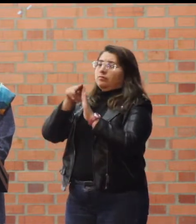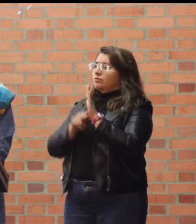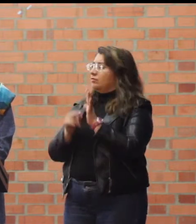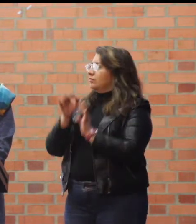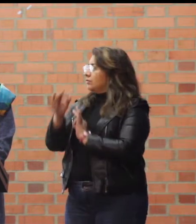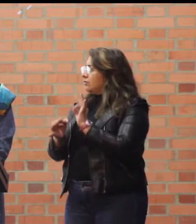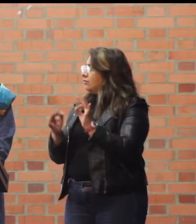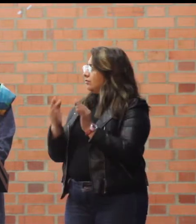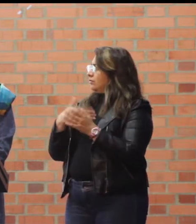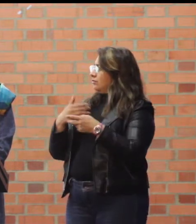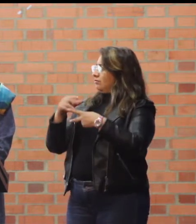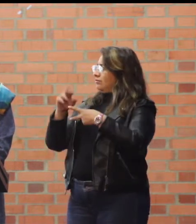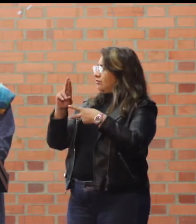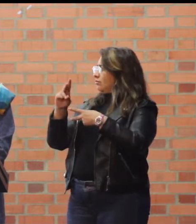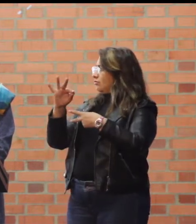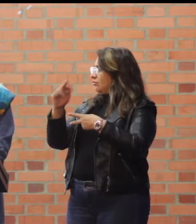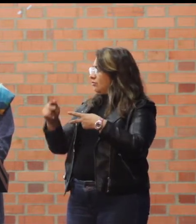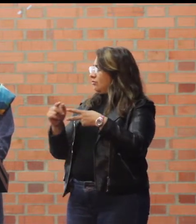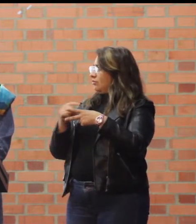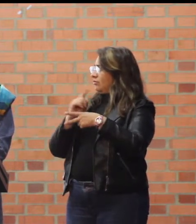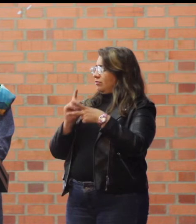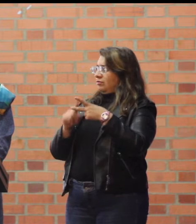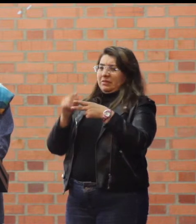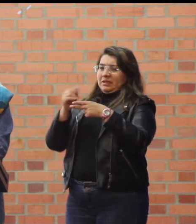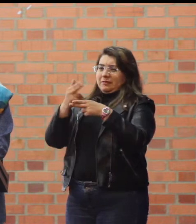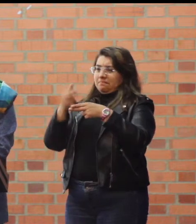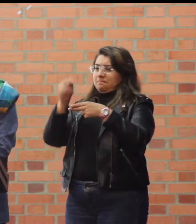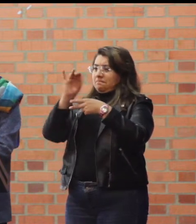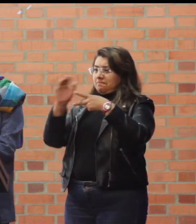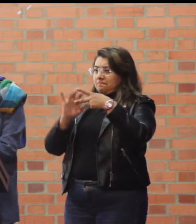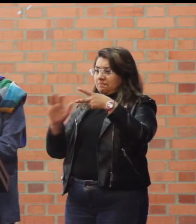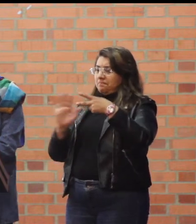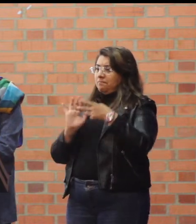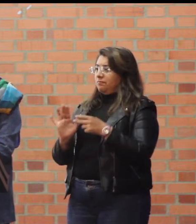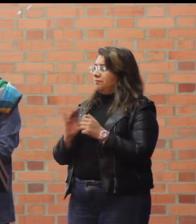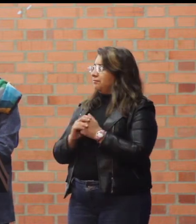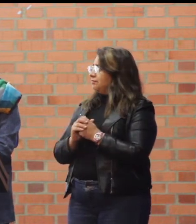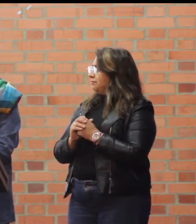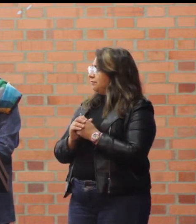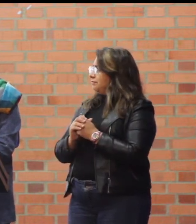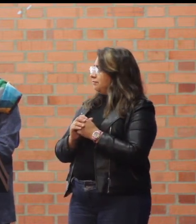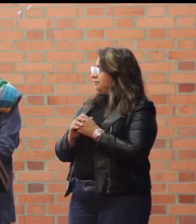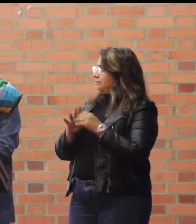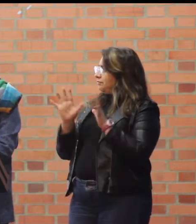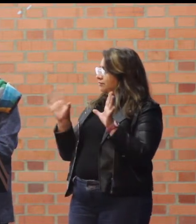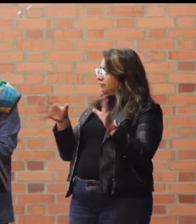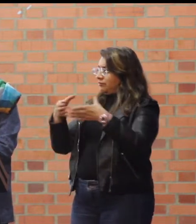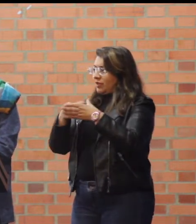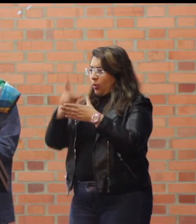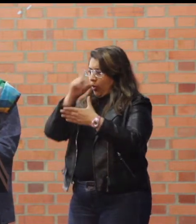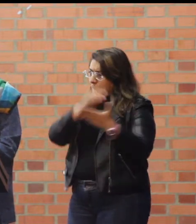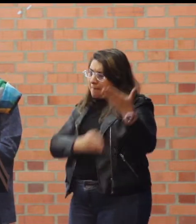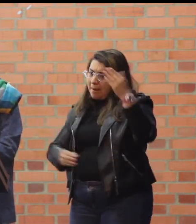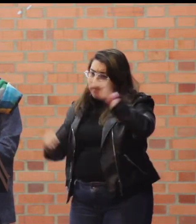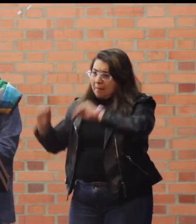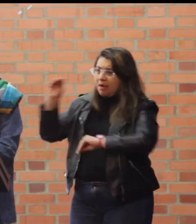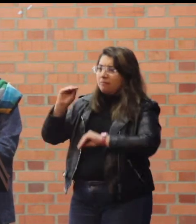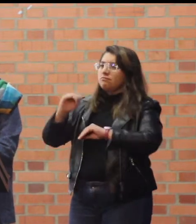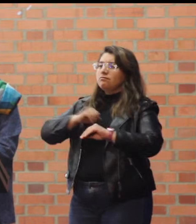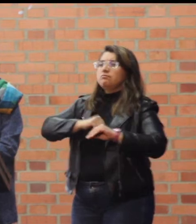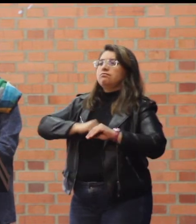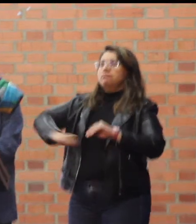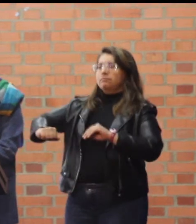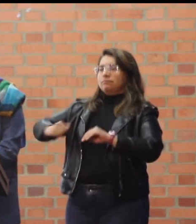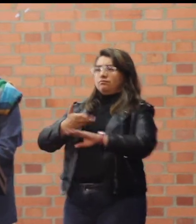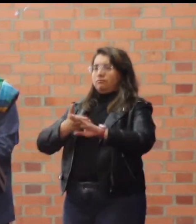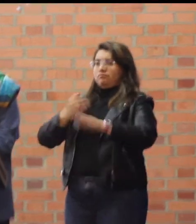luz y bartenberg Hernando Salcedo y yo que defender el derecho del aborto era un modo